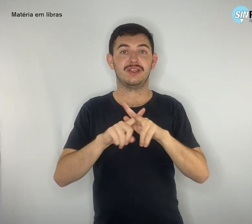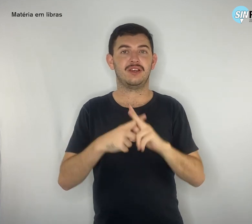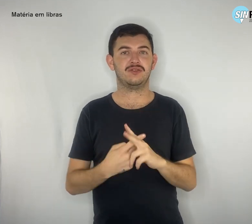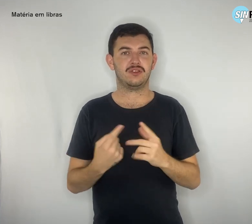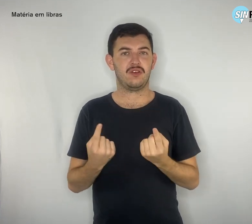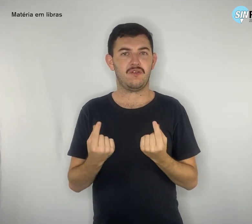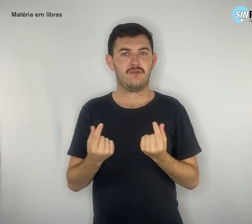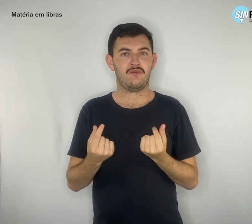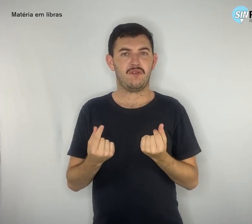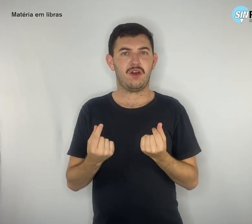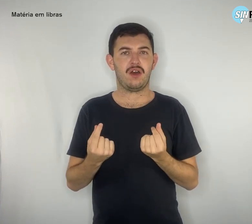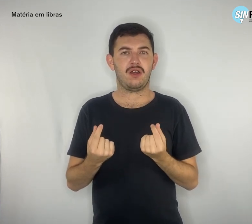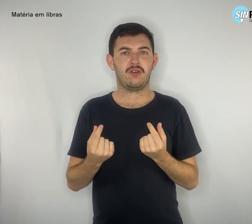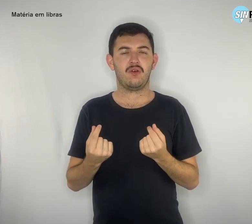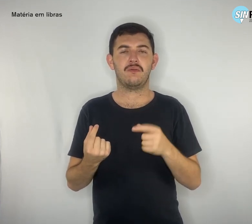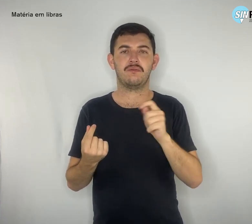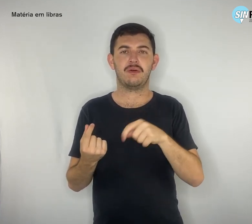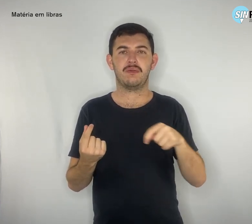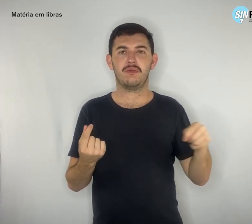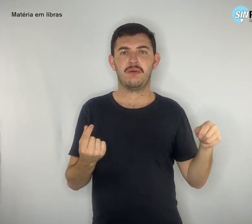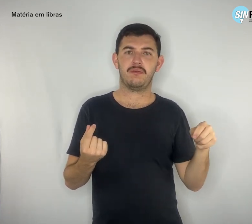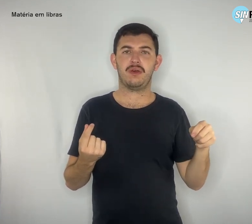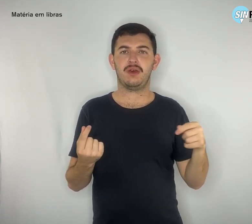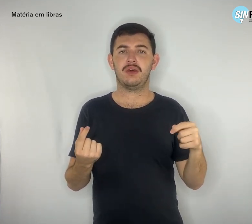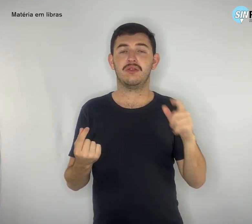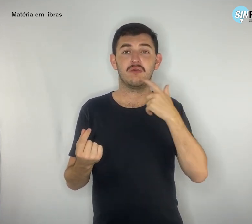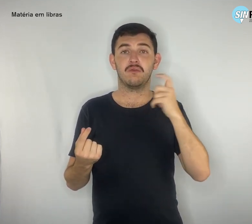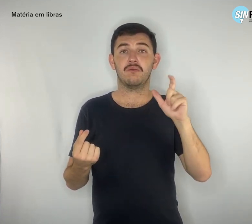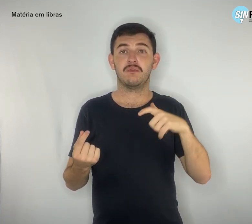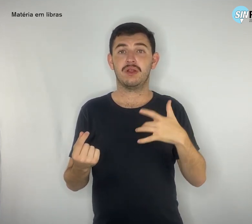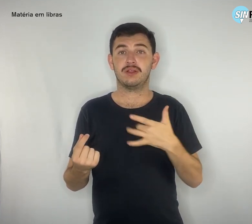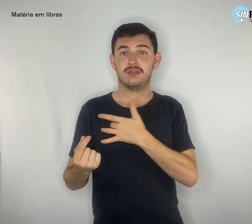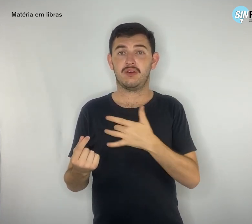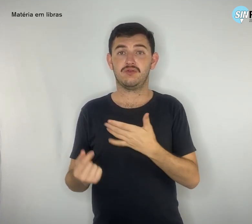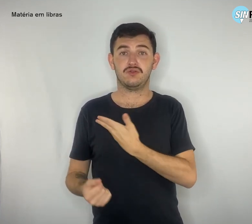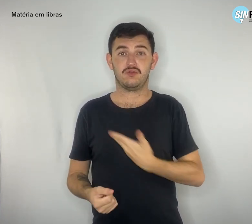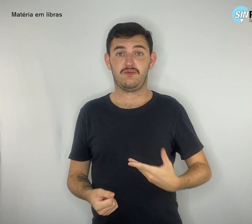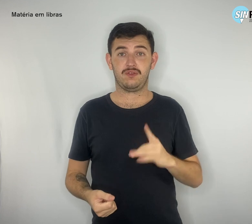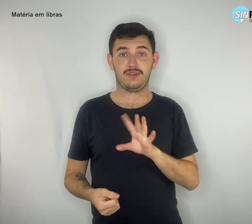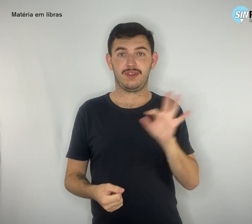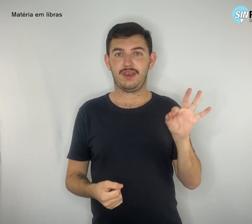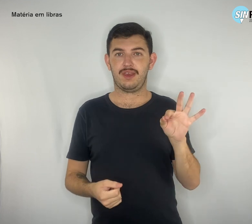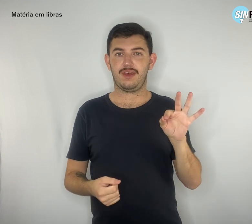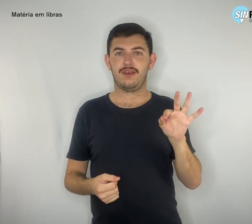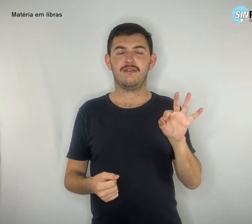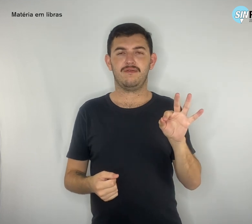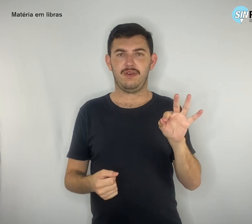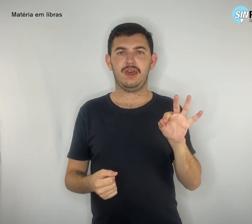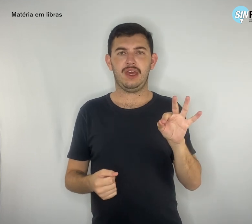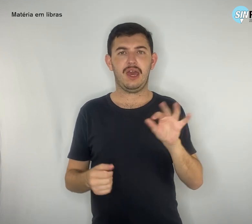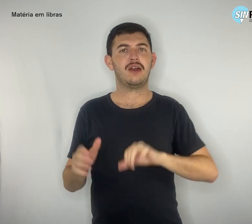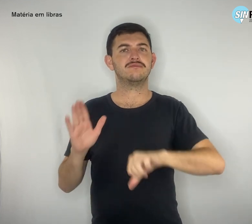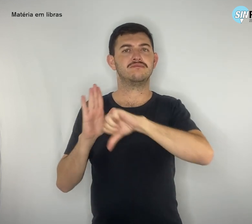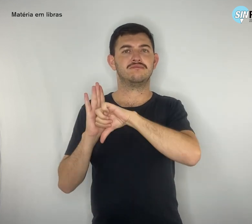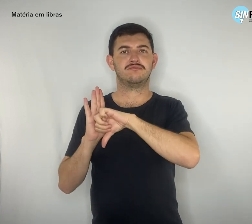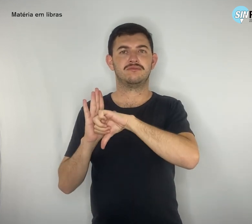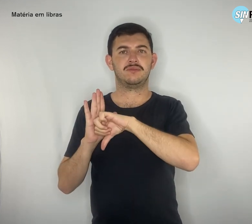da forma como tentou-se fazer é ilegal e também imoral professores e